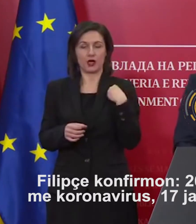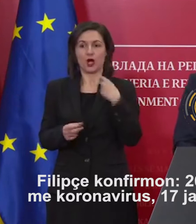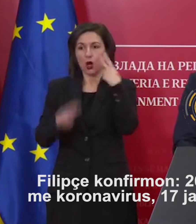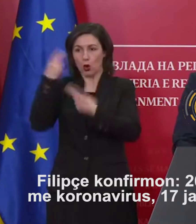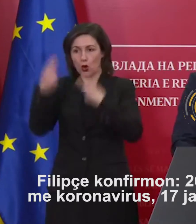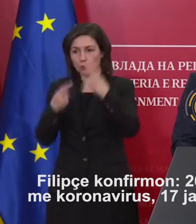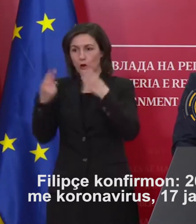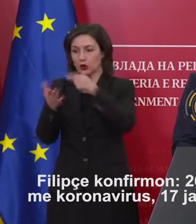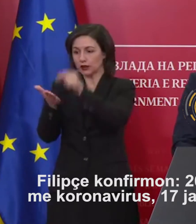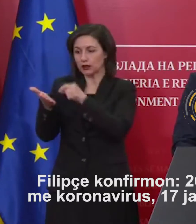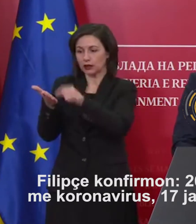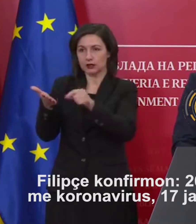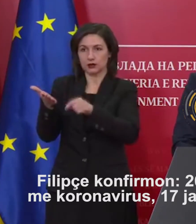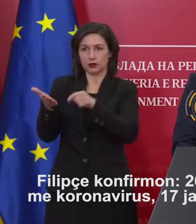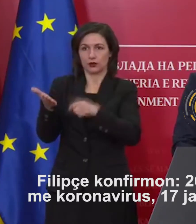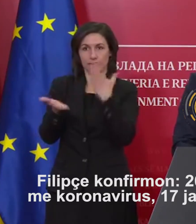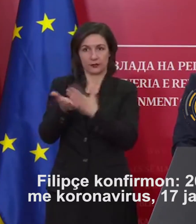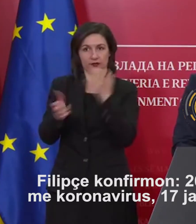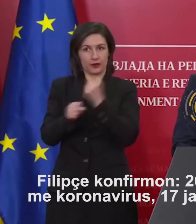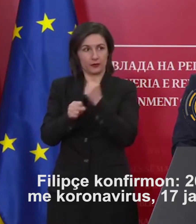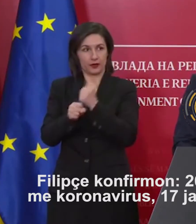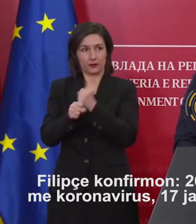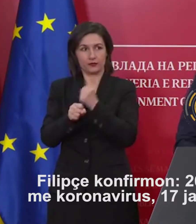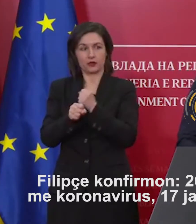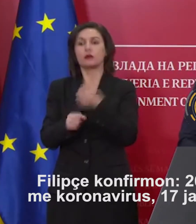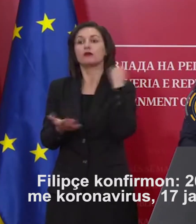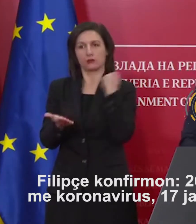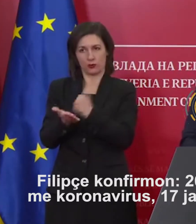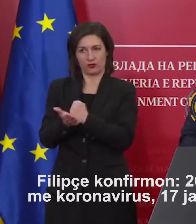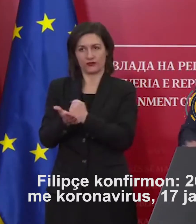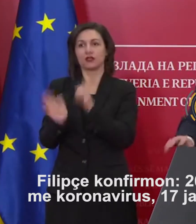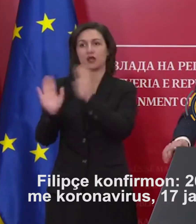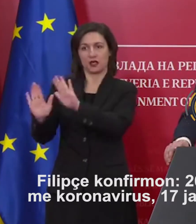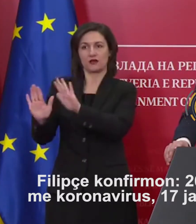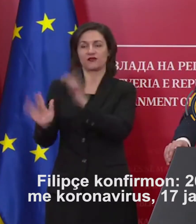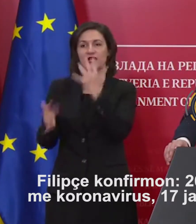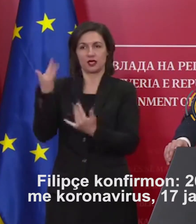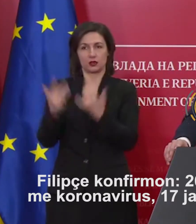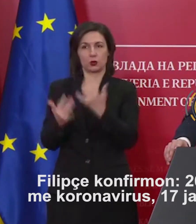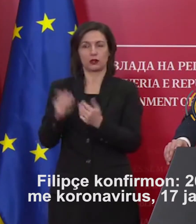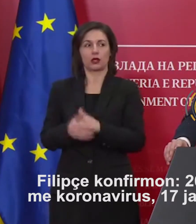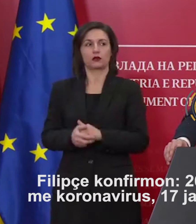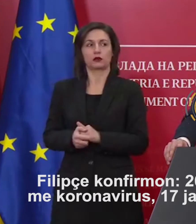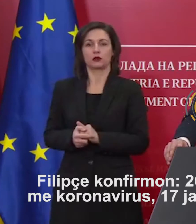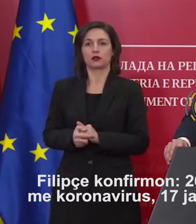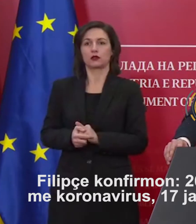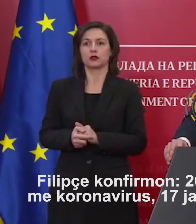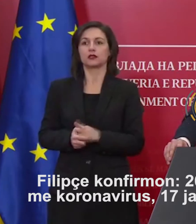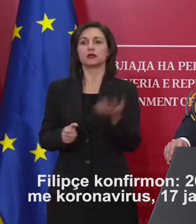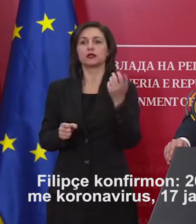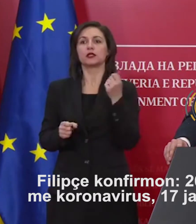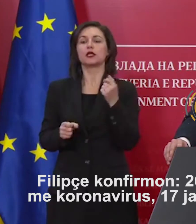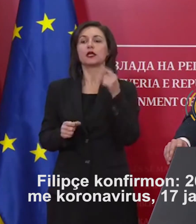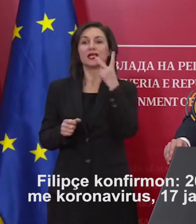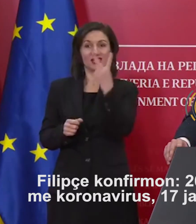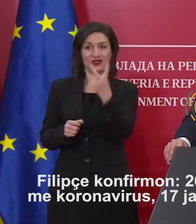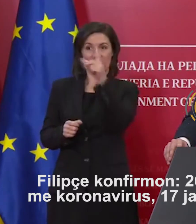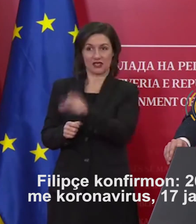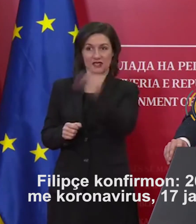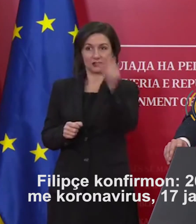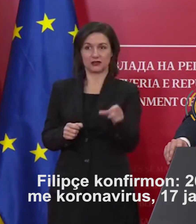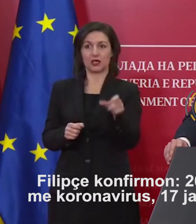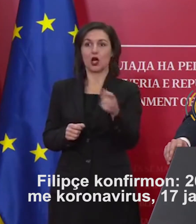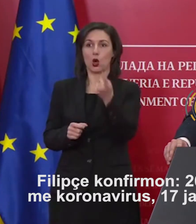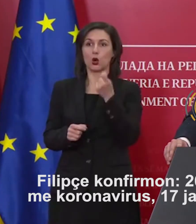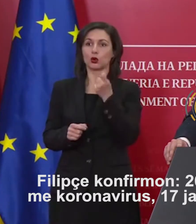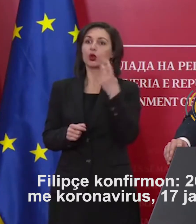бидат унифицирани и го потврдија нивниот резултат. Станува збор за пациенти од Скопје,